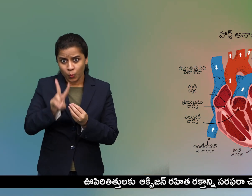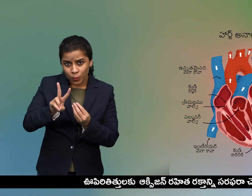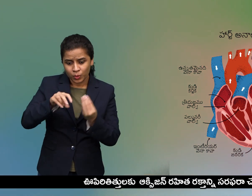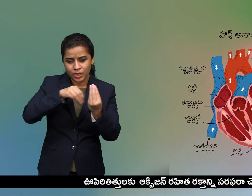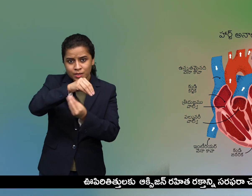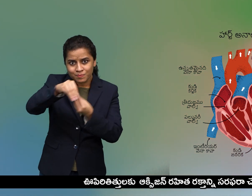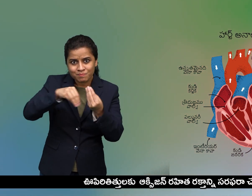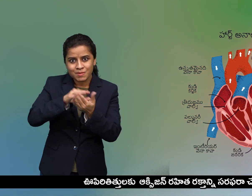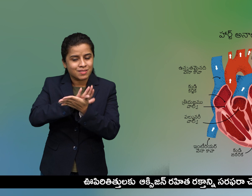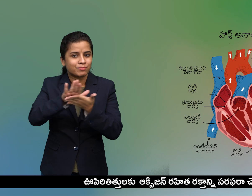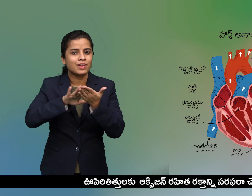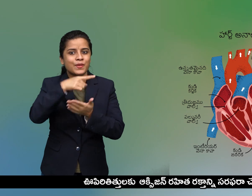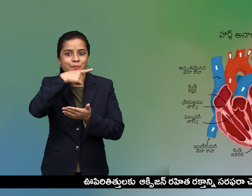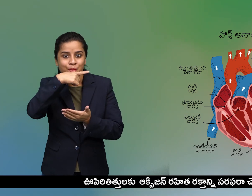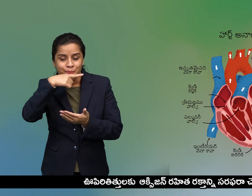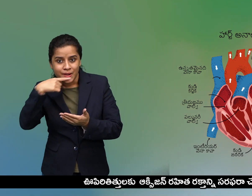రక్తాన్ని సరఫరా చేస్తాయి.